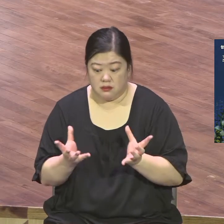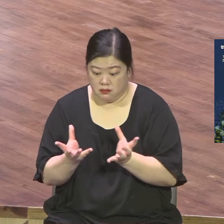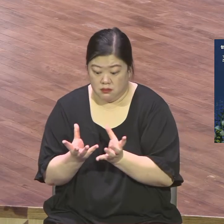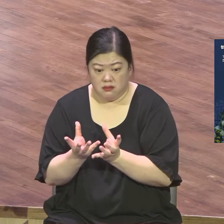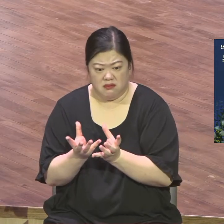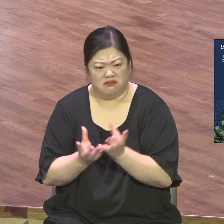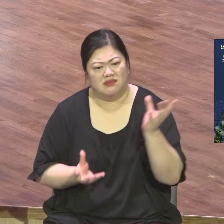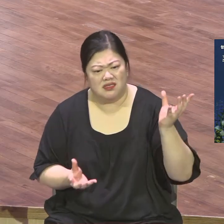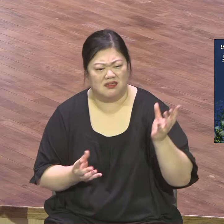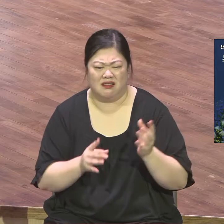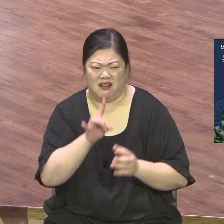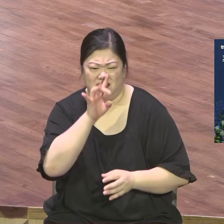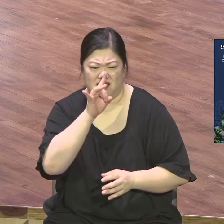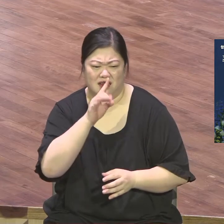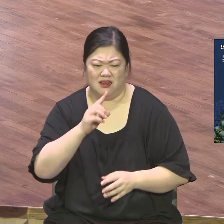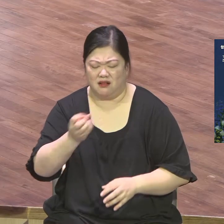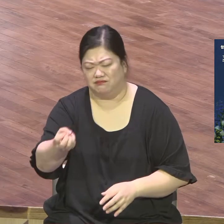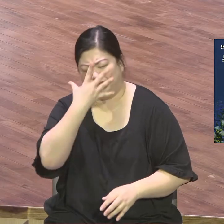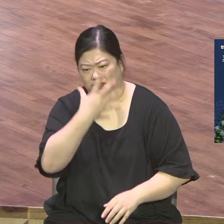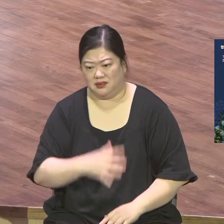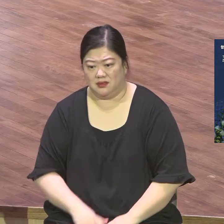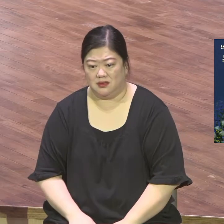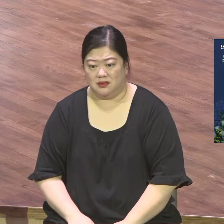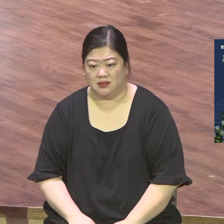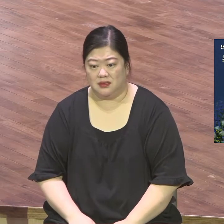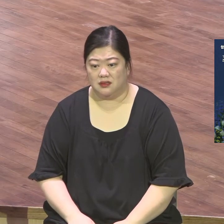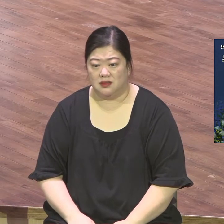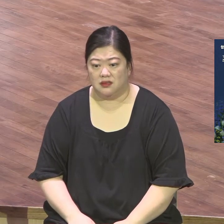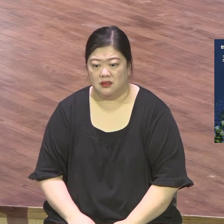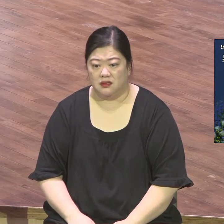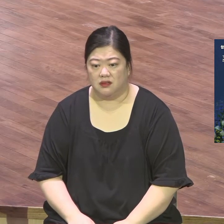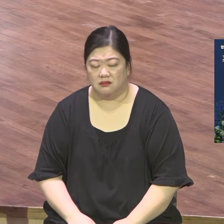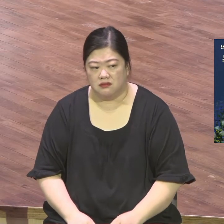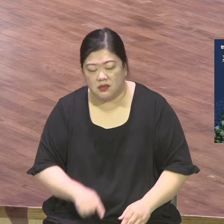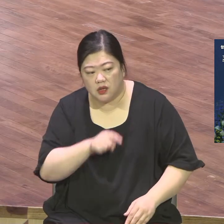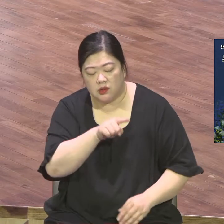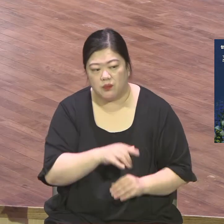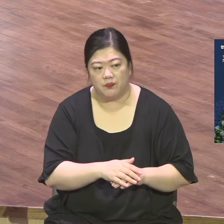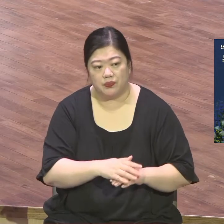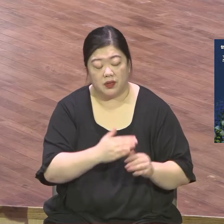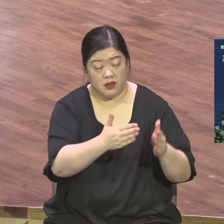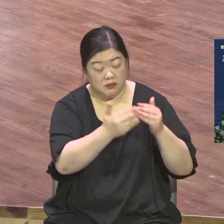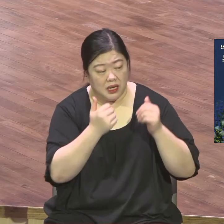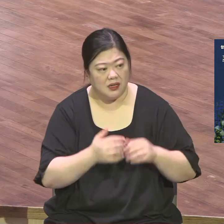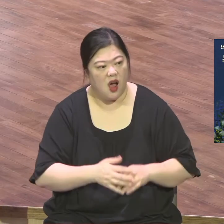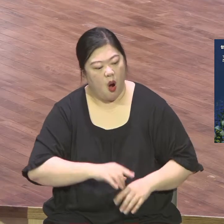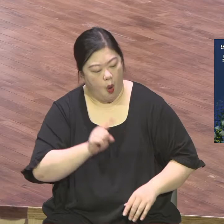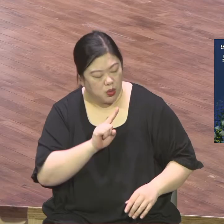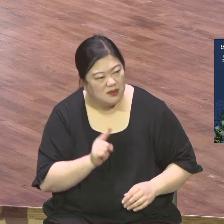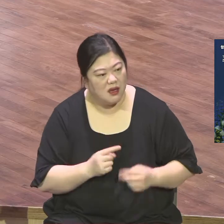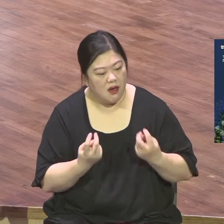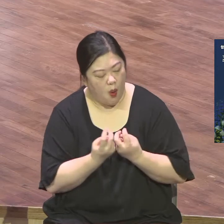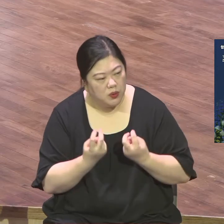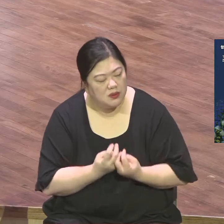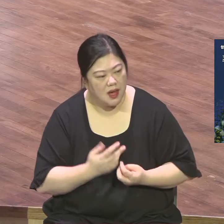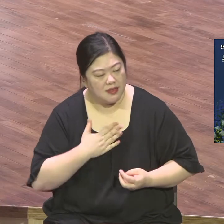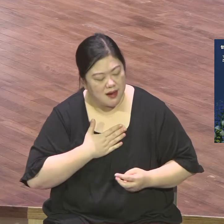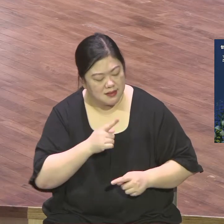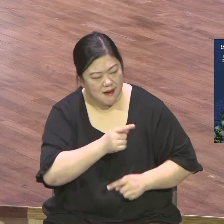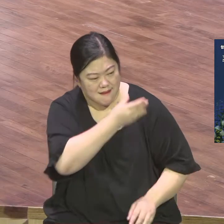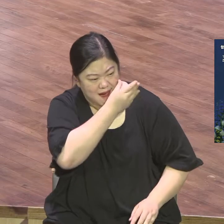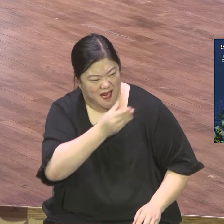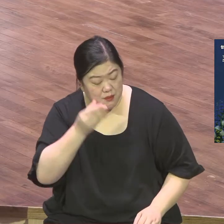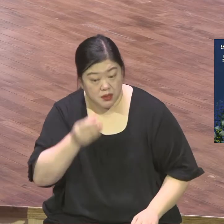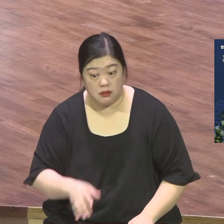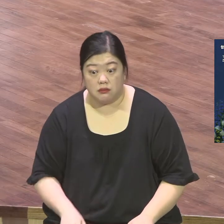저럴 수가 있어요. 아멘? 저럴 수 있다고. 공사 중이라니까요. 아니 저